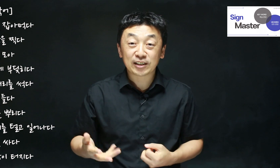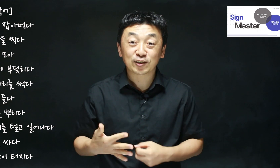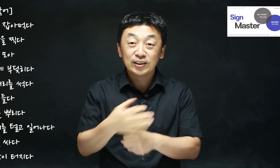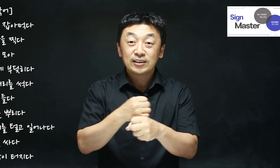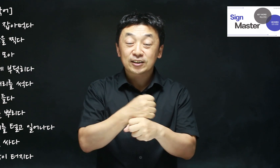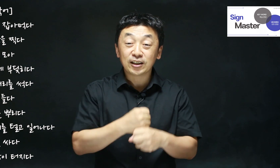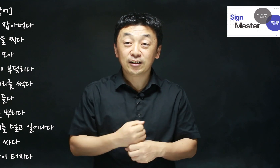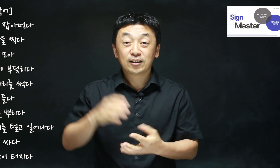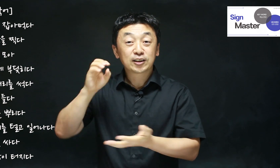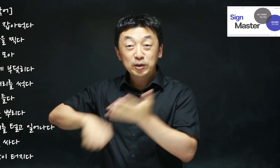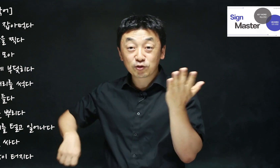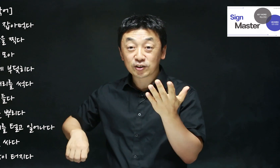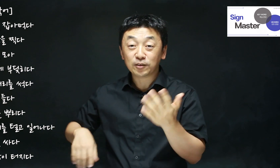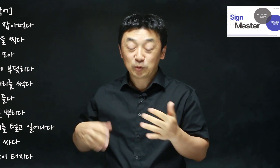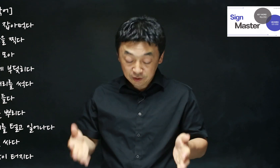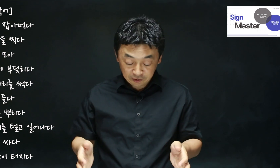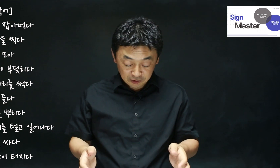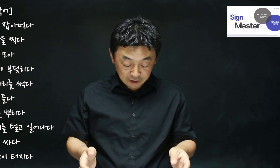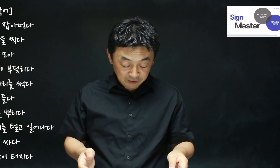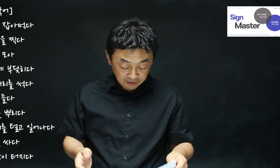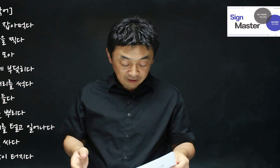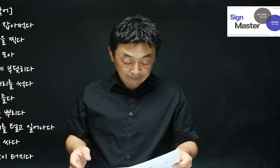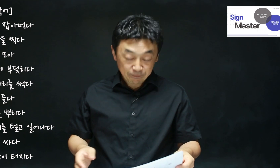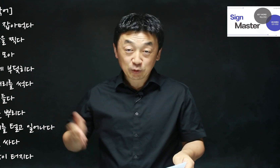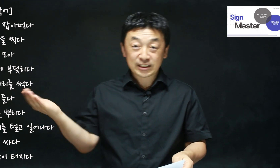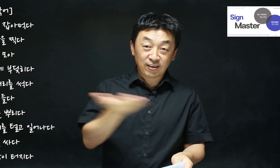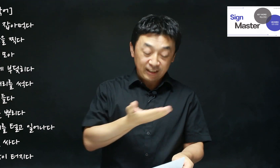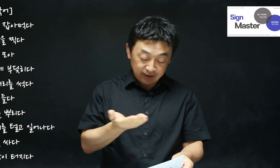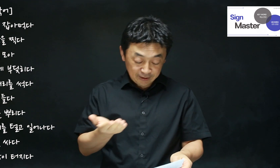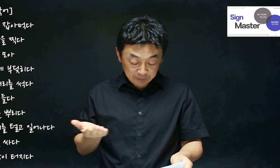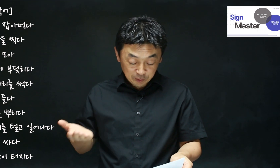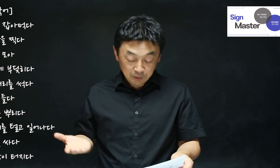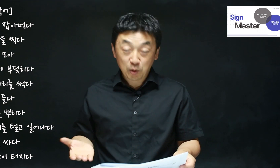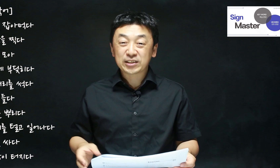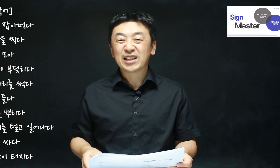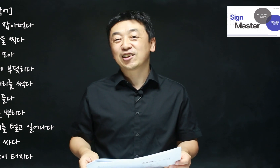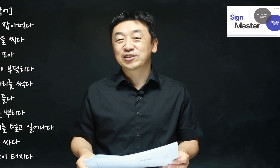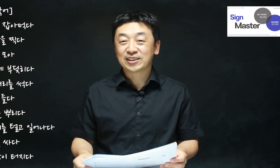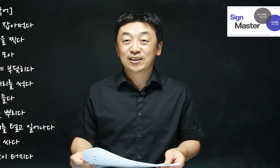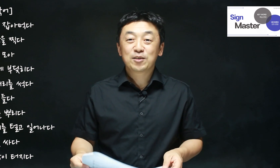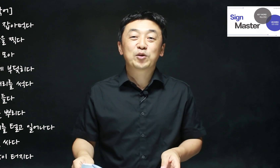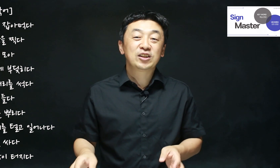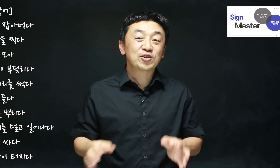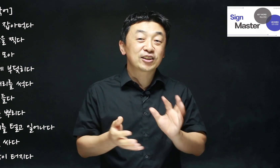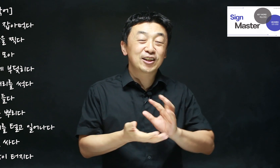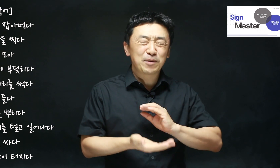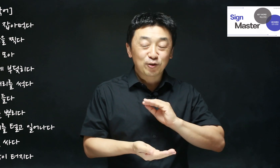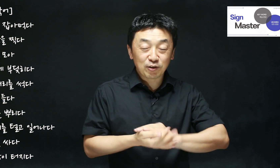거죠. 근데 그만둔 거죠. 뭐 이런 느낌, 짐을 쌌다 혹은 잘렸다, 뭐 복장이 터지다, 뭐 이런 느낌의